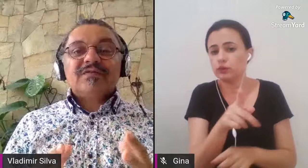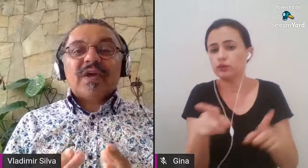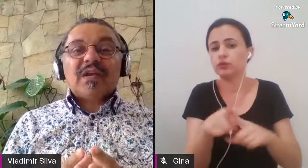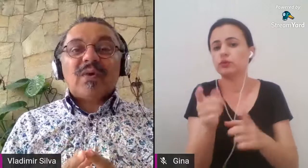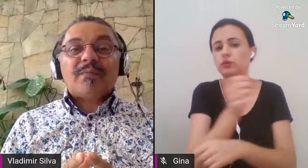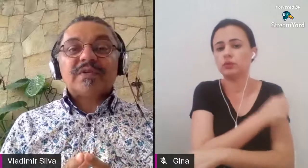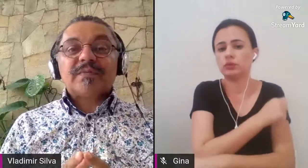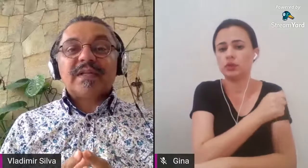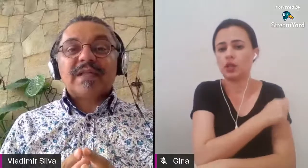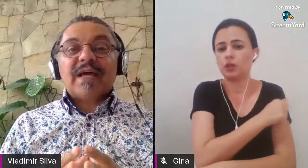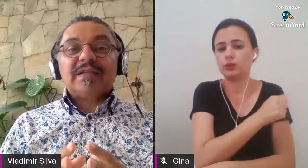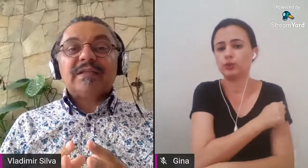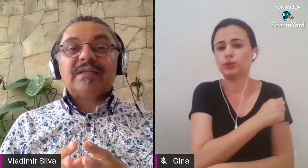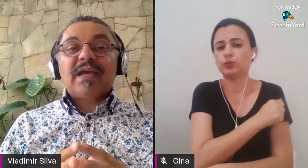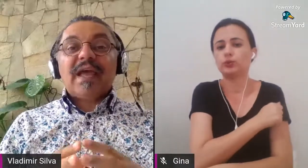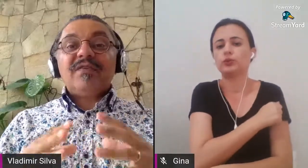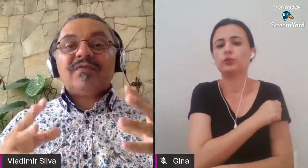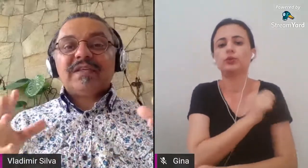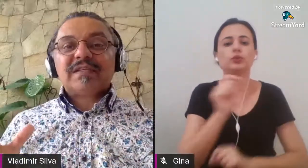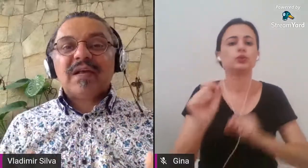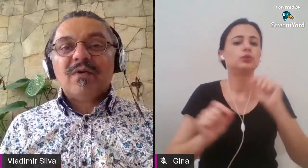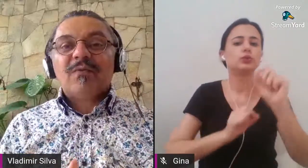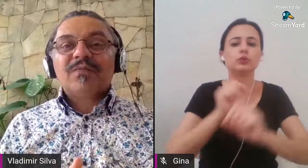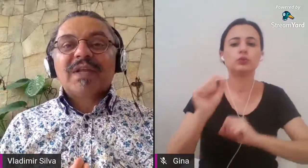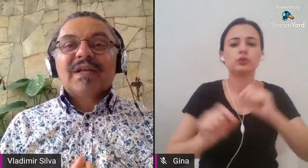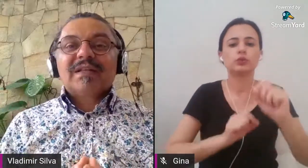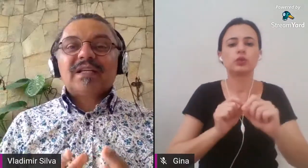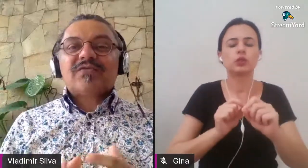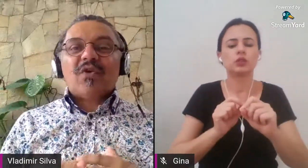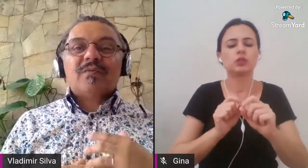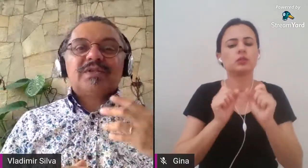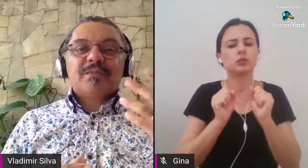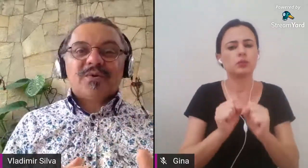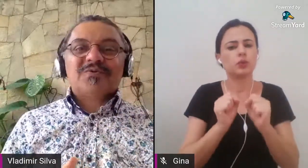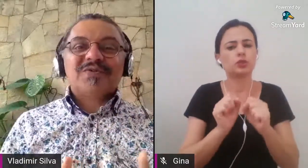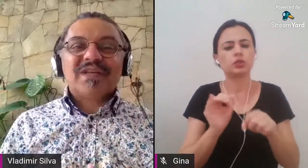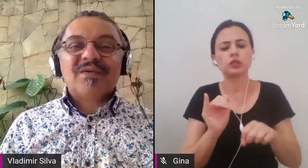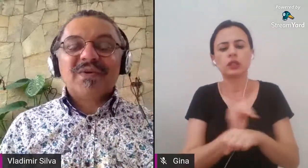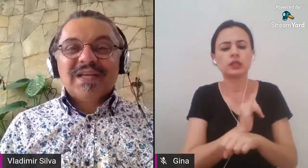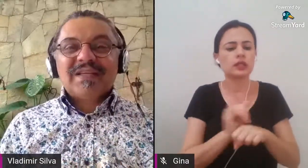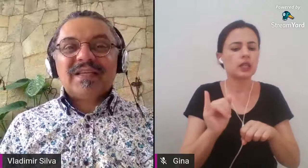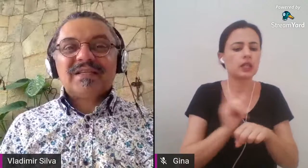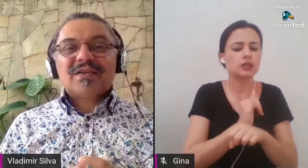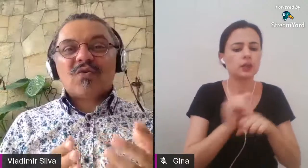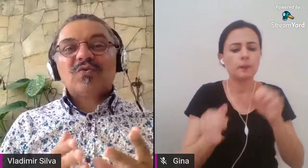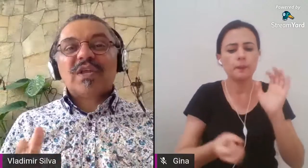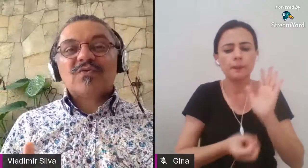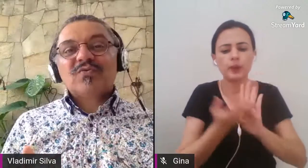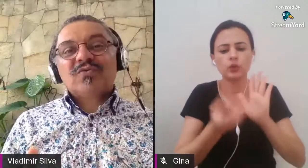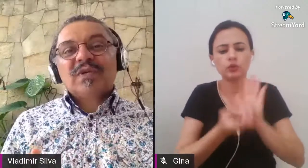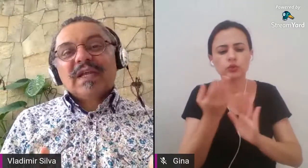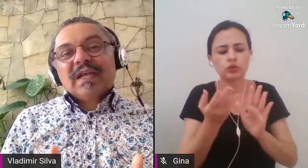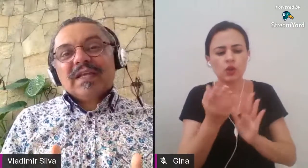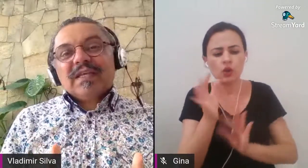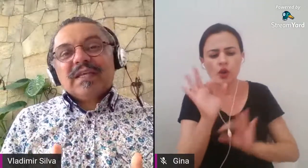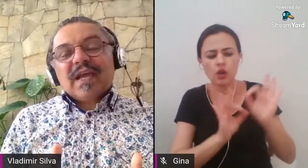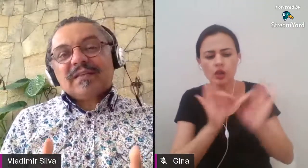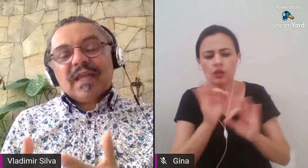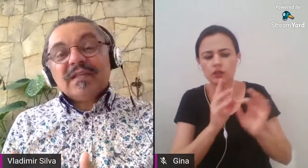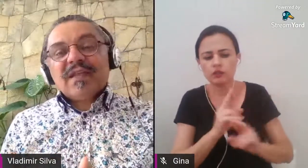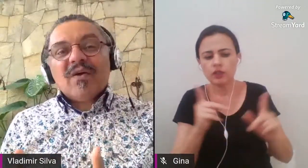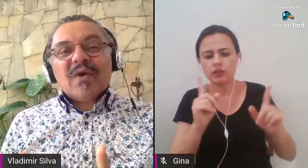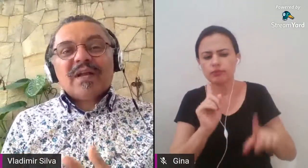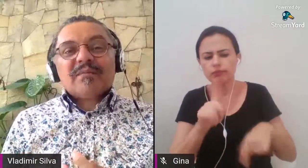geral, tiveram a possibilidade de reinvenção das formas de produção desse conteúdo